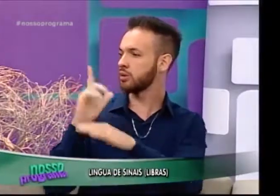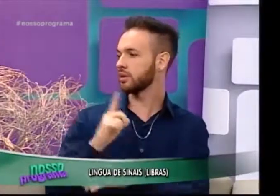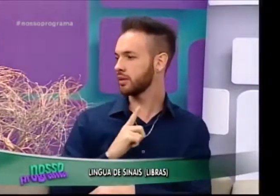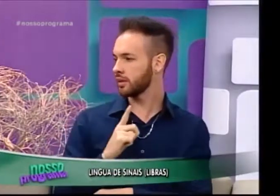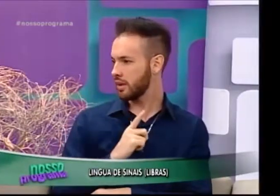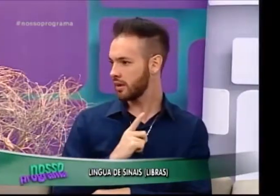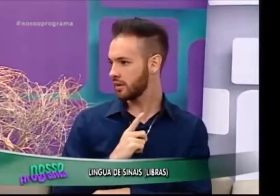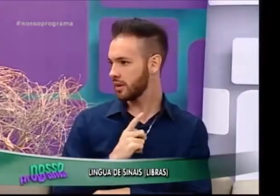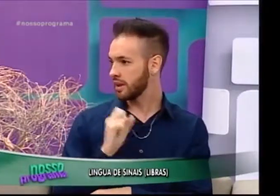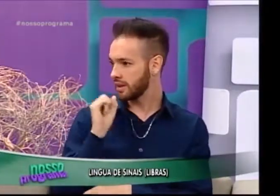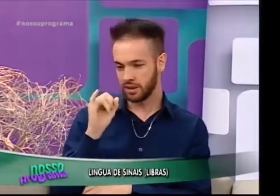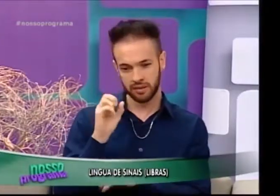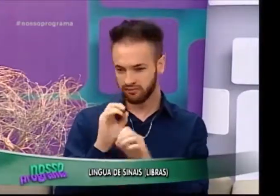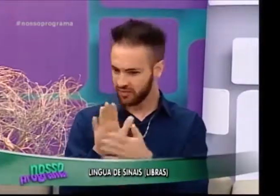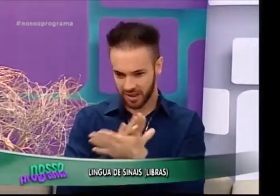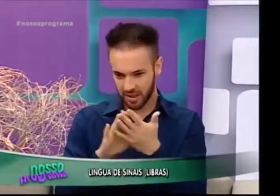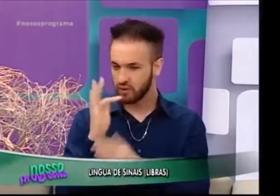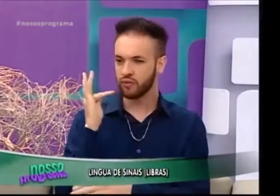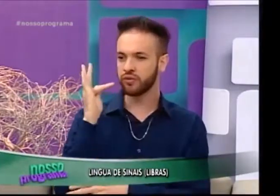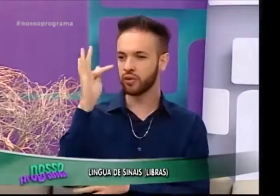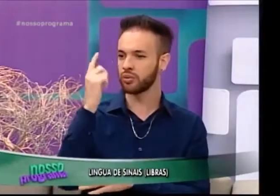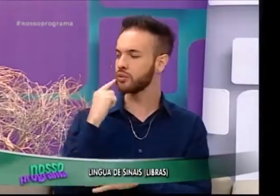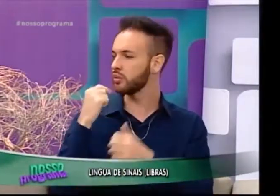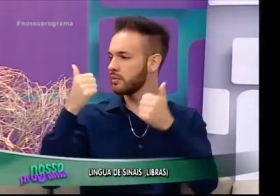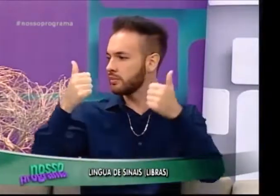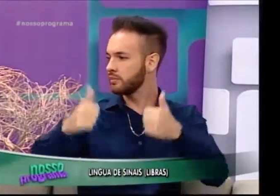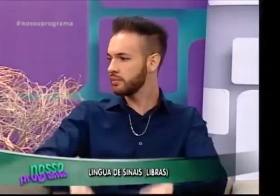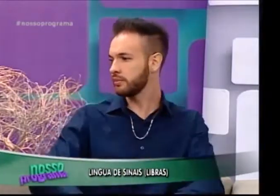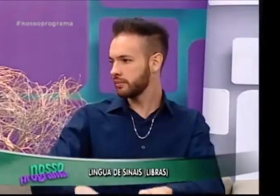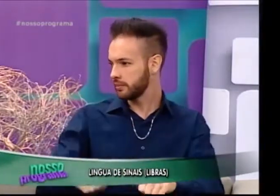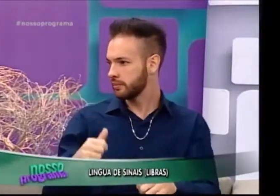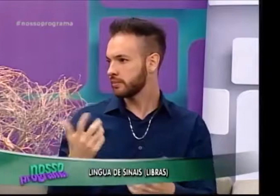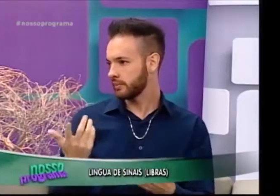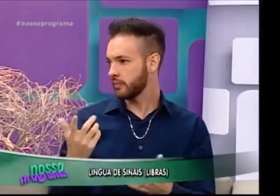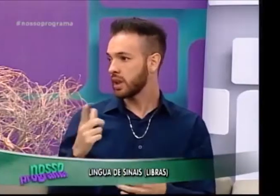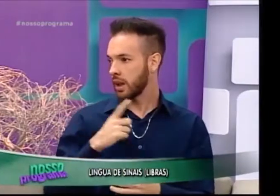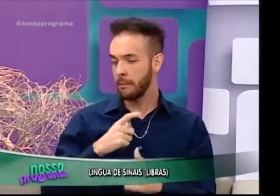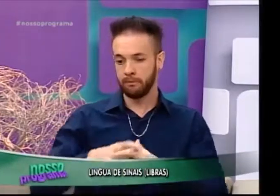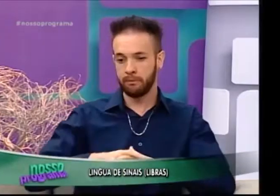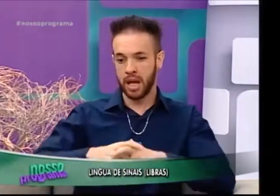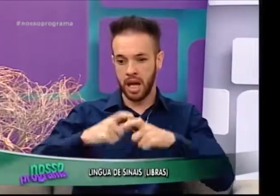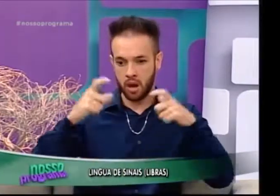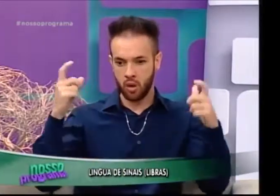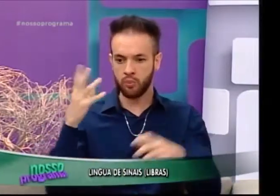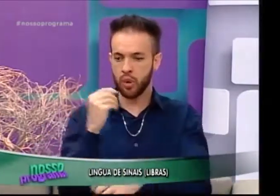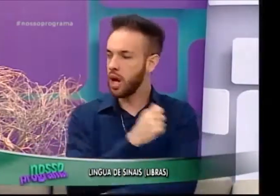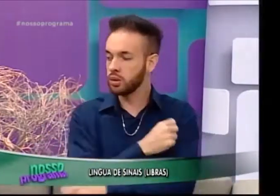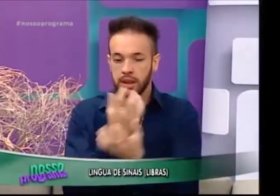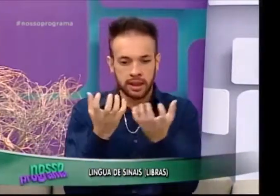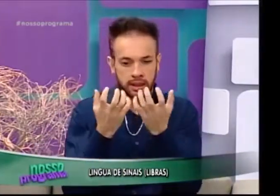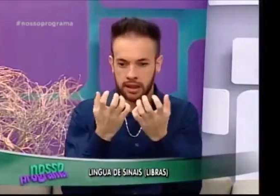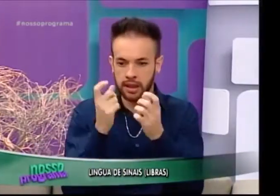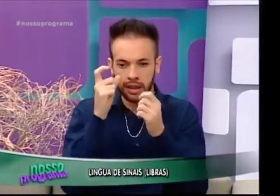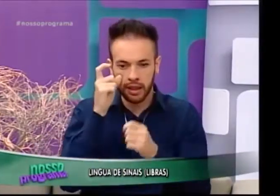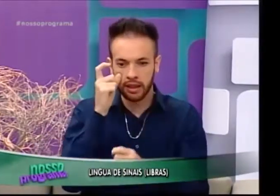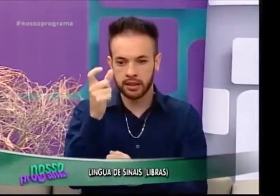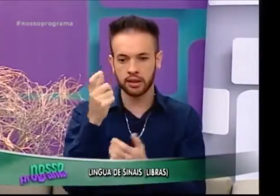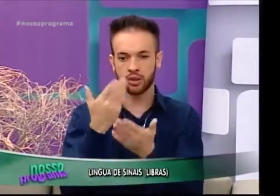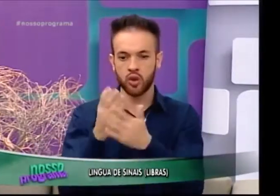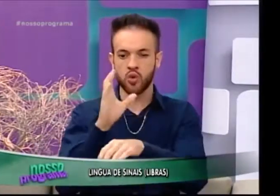outros intérpretes e até auxiliar os surdos. No futuro, ele não vai ter uma comunicação defasada, né? E vai ajudar também